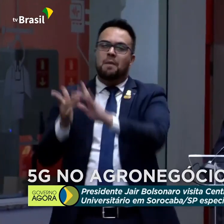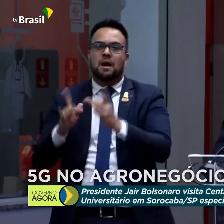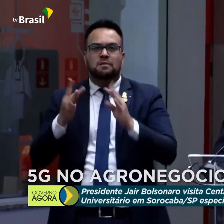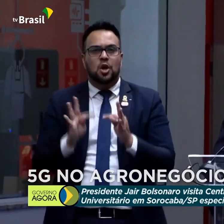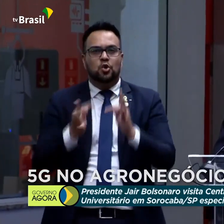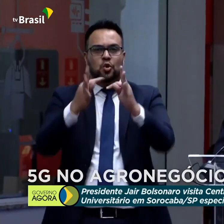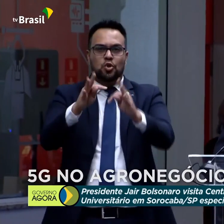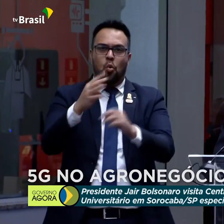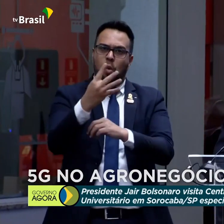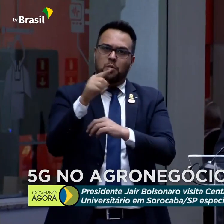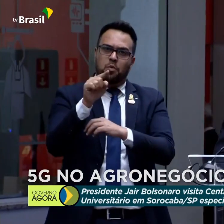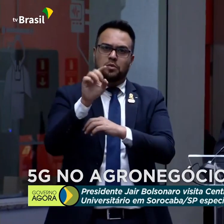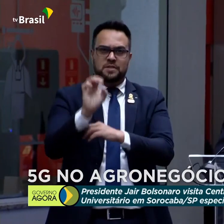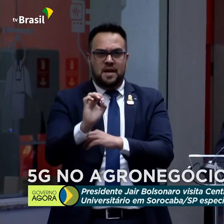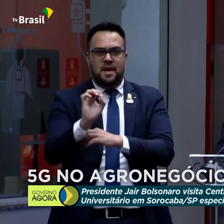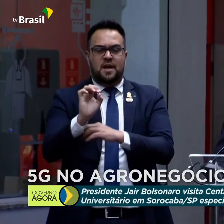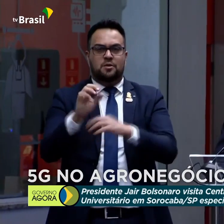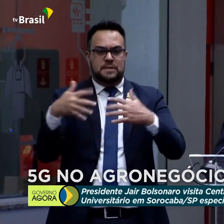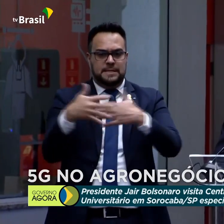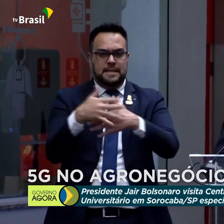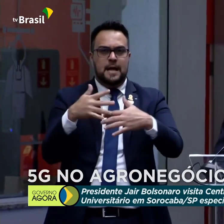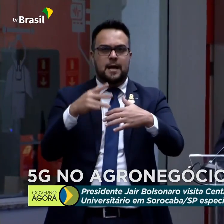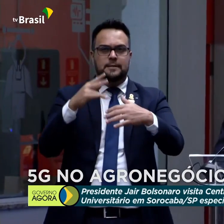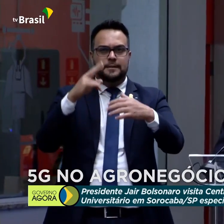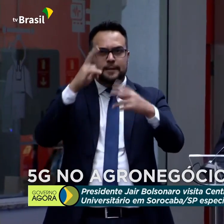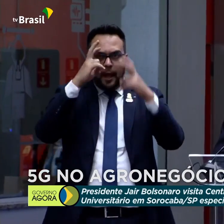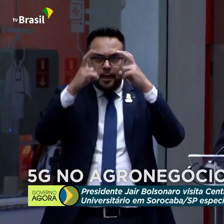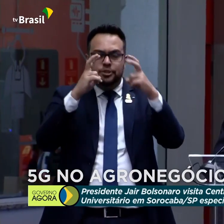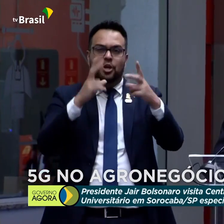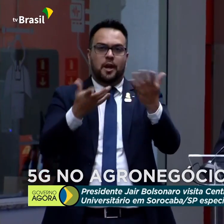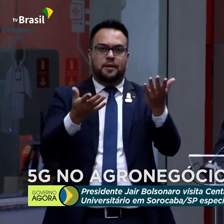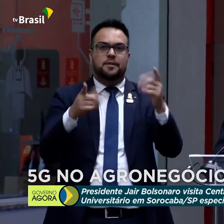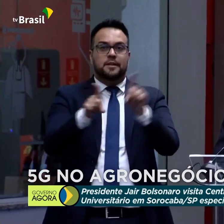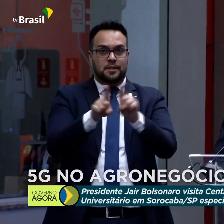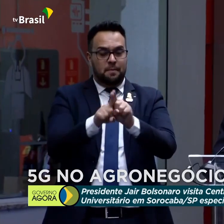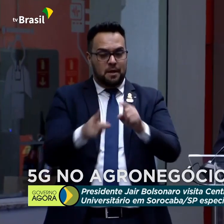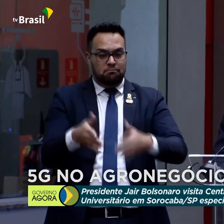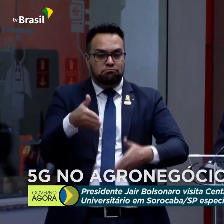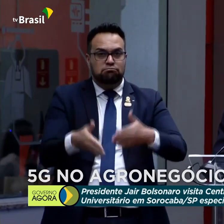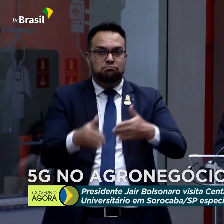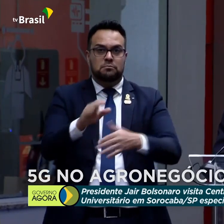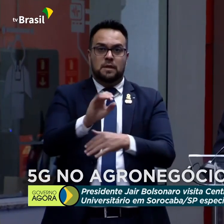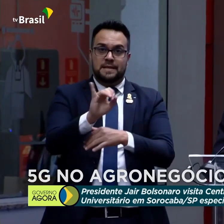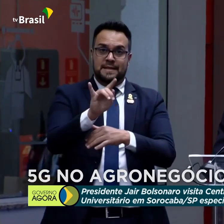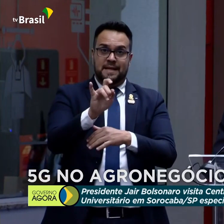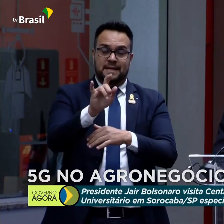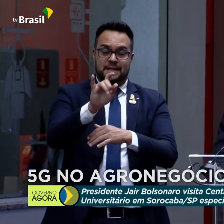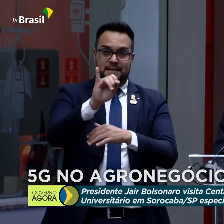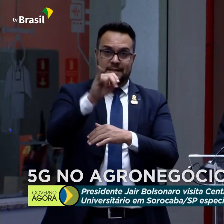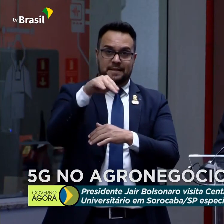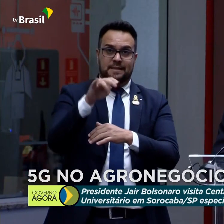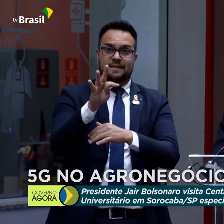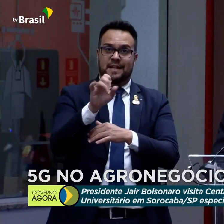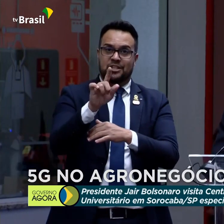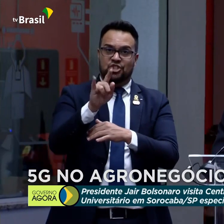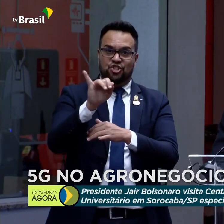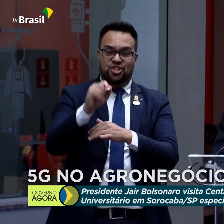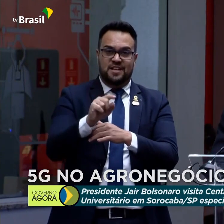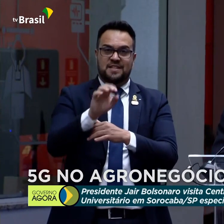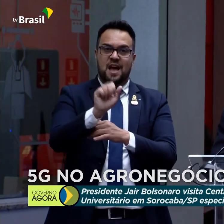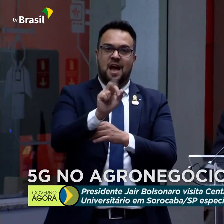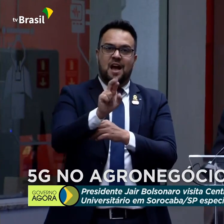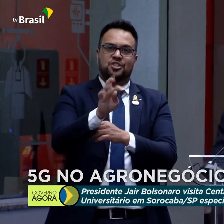tecnologias 4.0, em cidades inteligentes, em inteligência artificial, e principalmente na formação